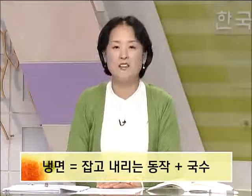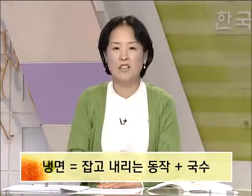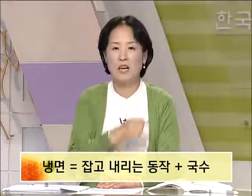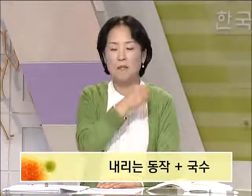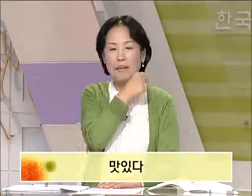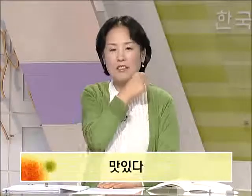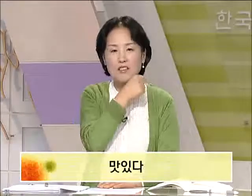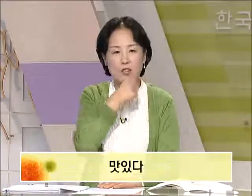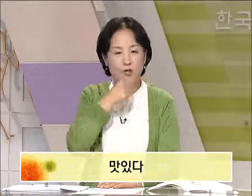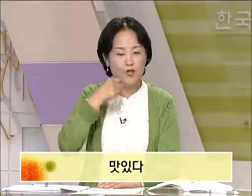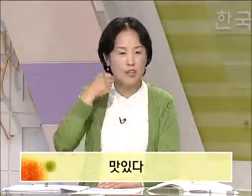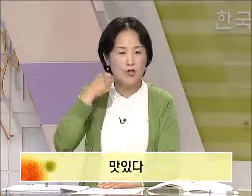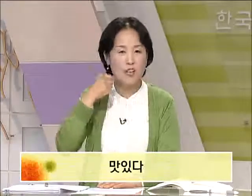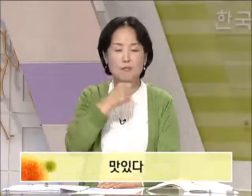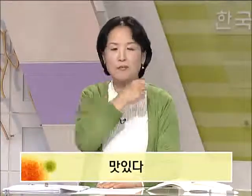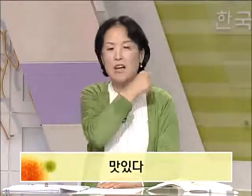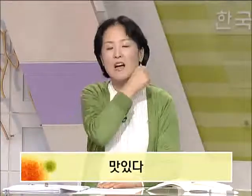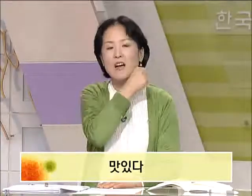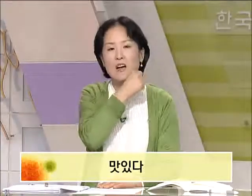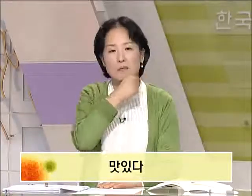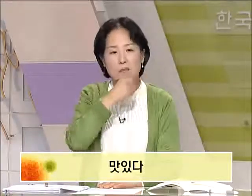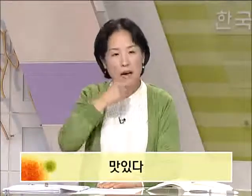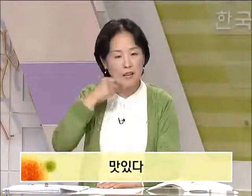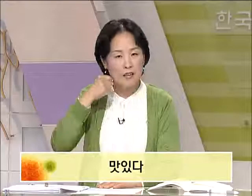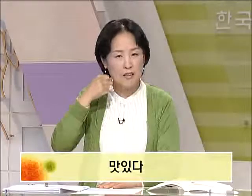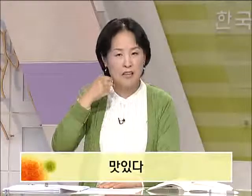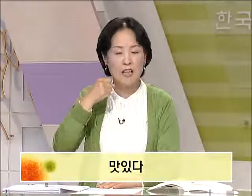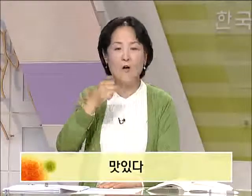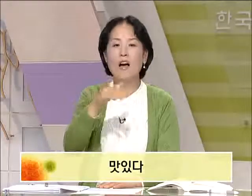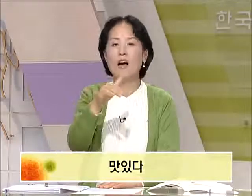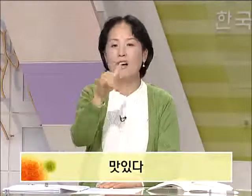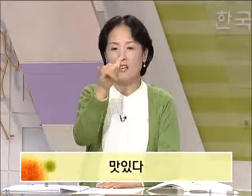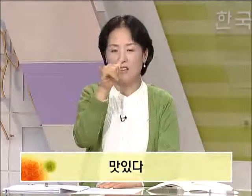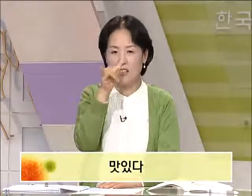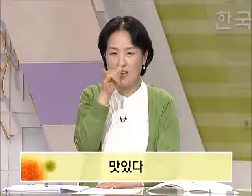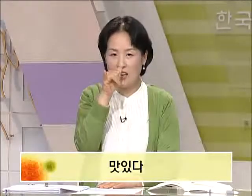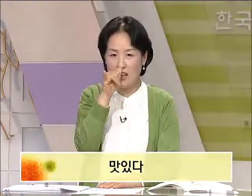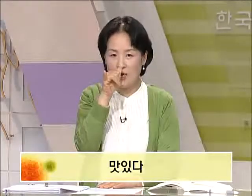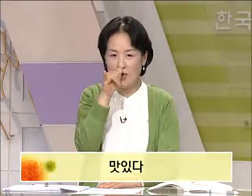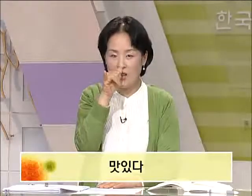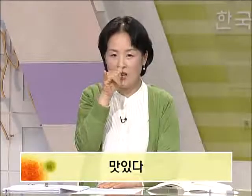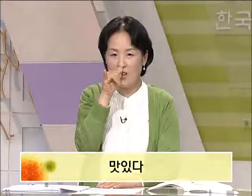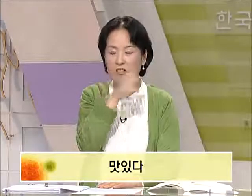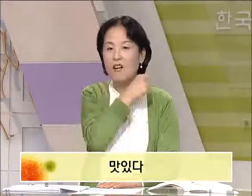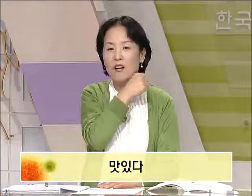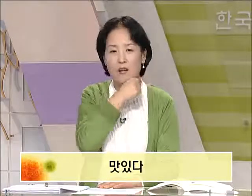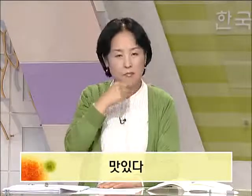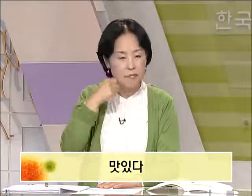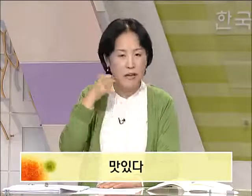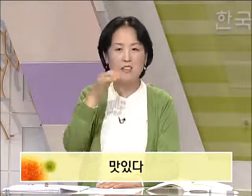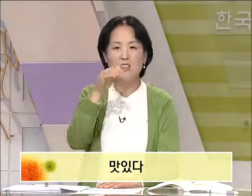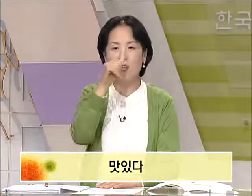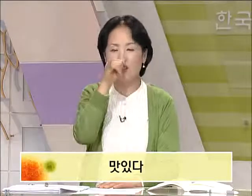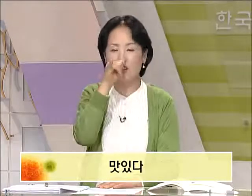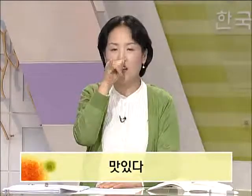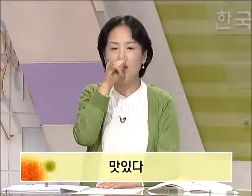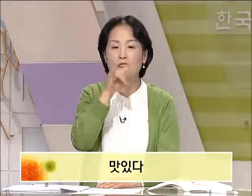맛있어요. 자, 맛있어요. 수형이 두 가지입니다. 맛있다와 있다라는 수형을 이어서 맛있어요. 이렇게 해주셔도